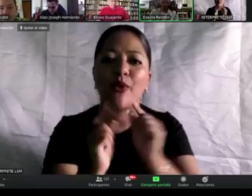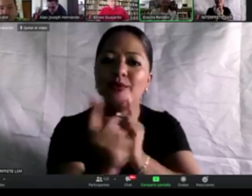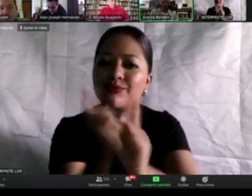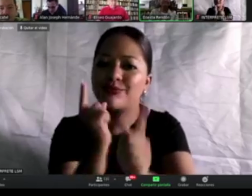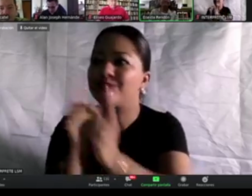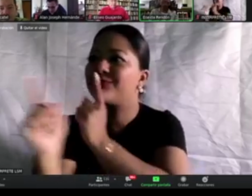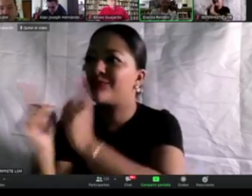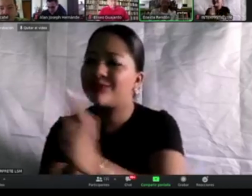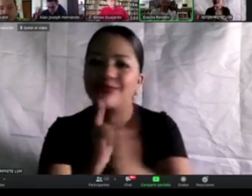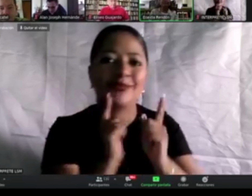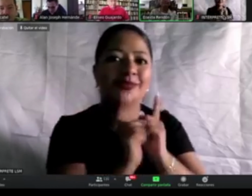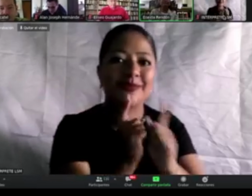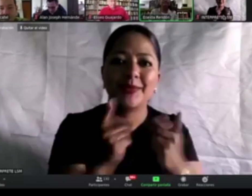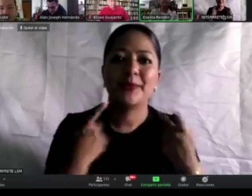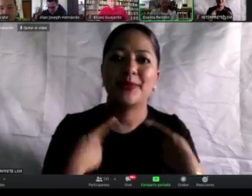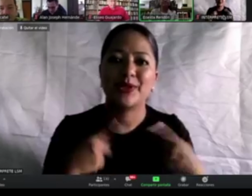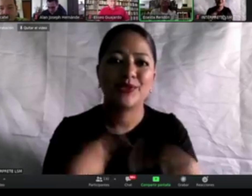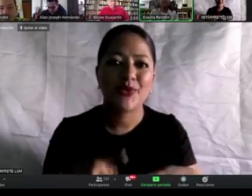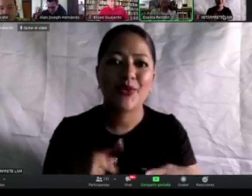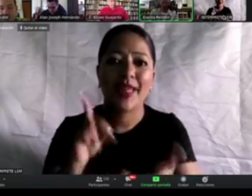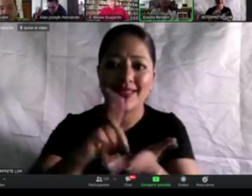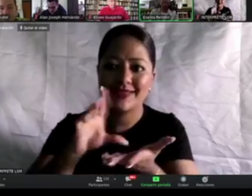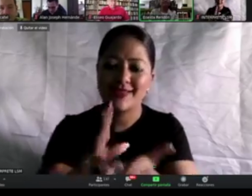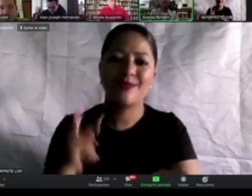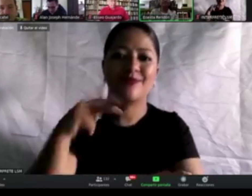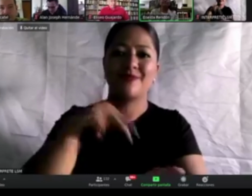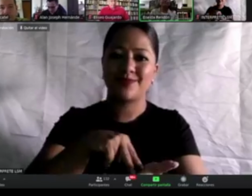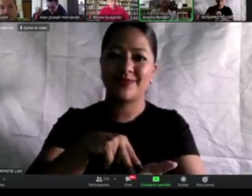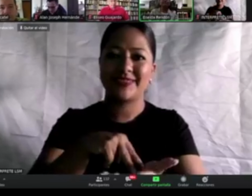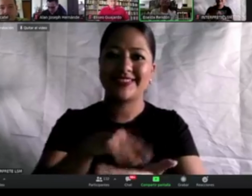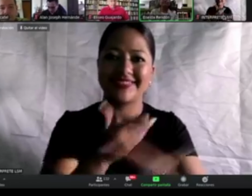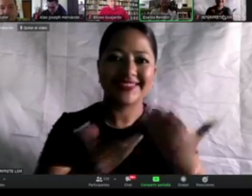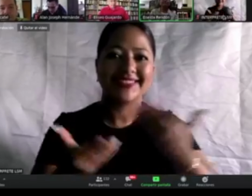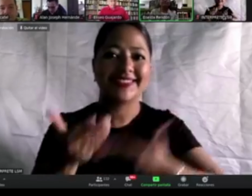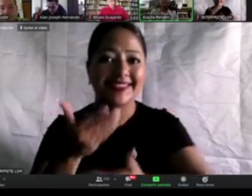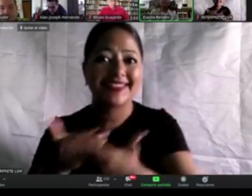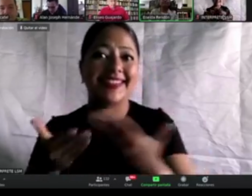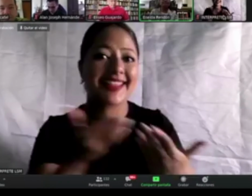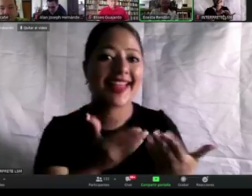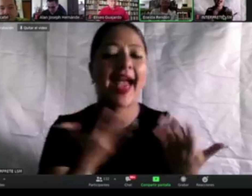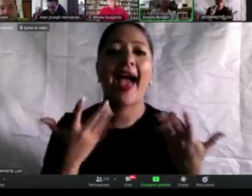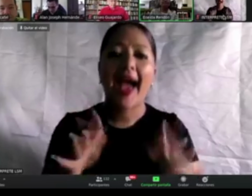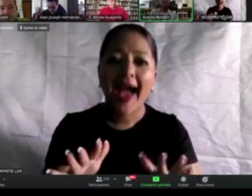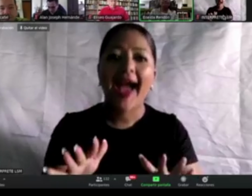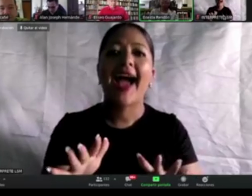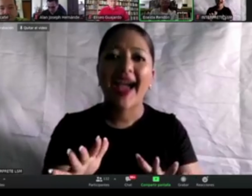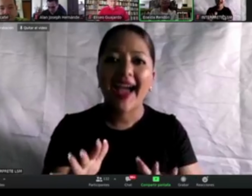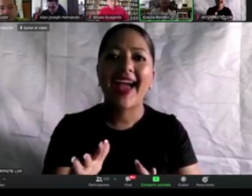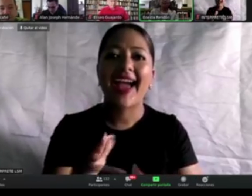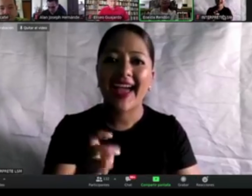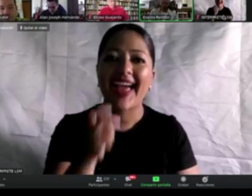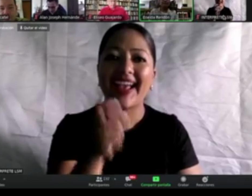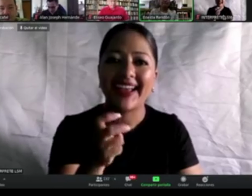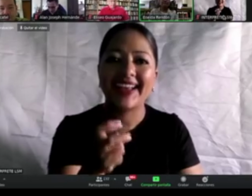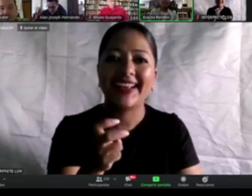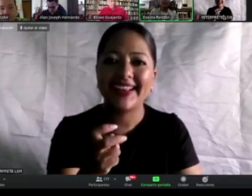vamos teniendo en los diferentes espacios y que nos vamos relacionando unos con otros es cuando logramos que